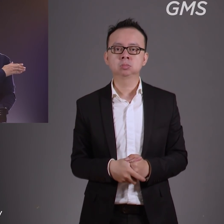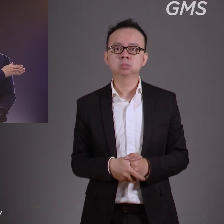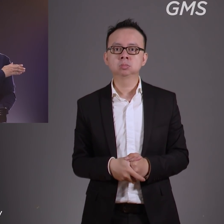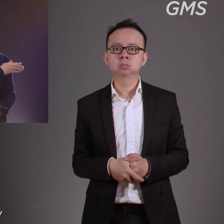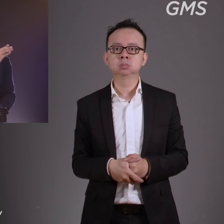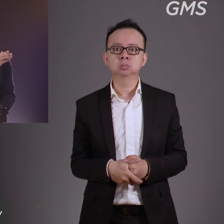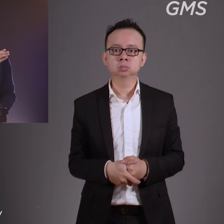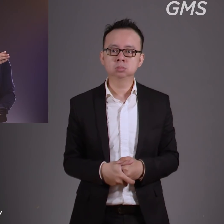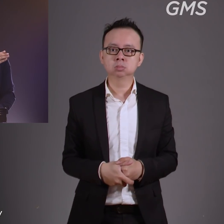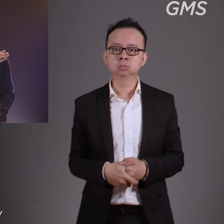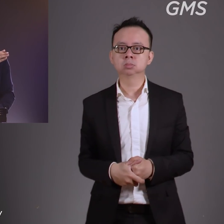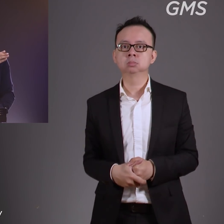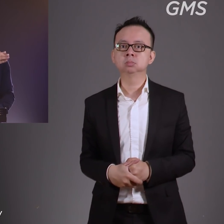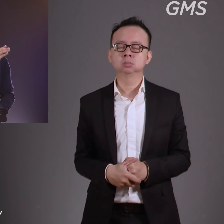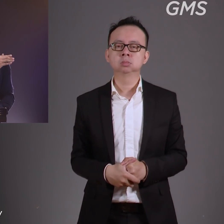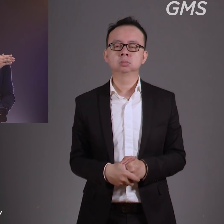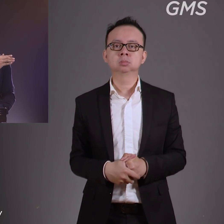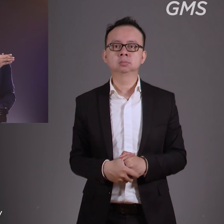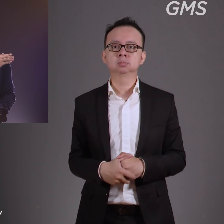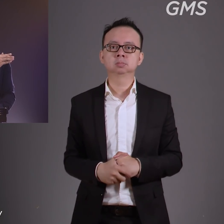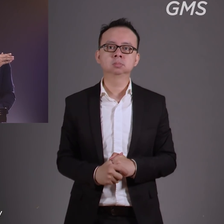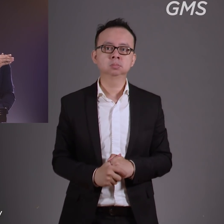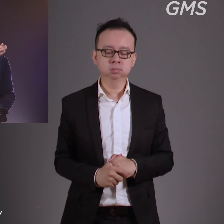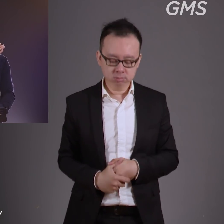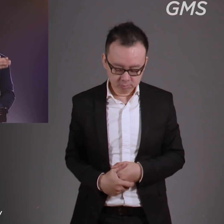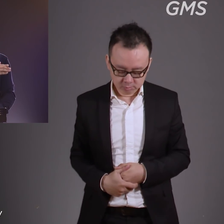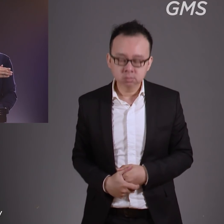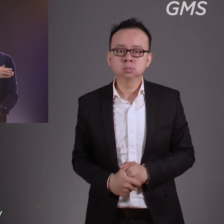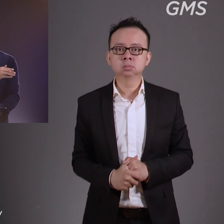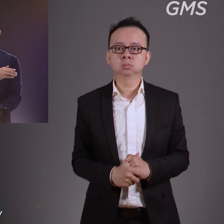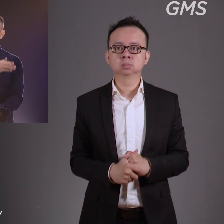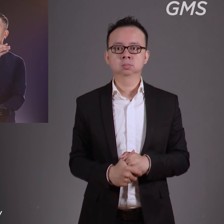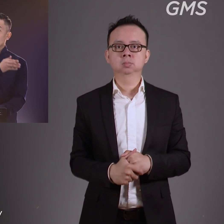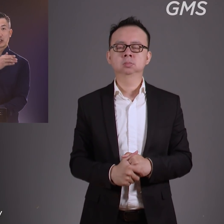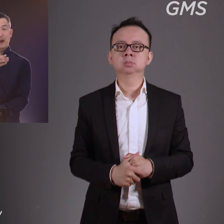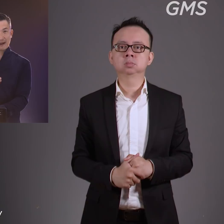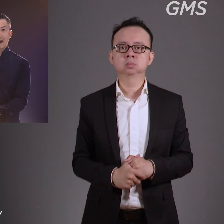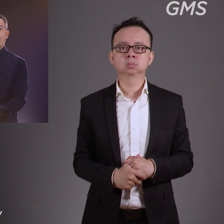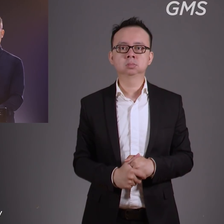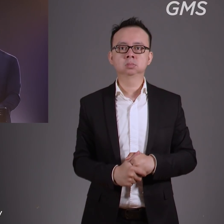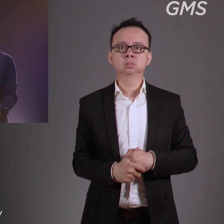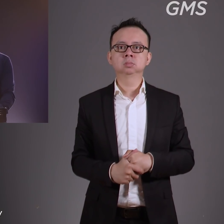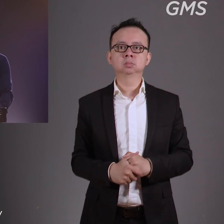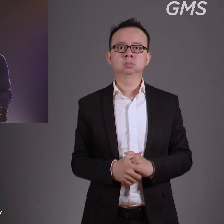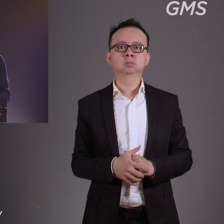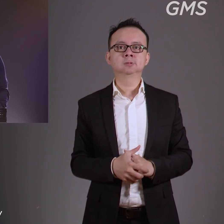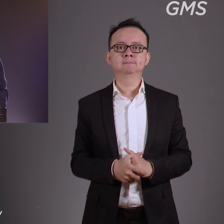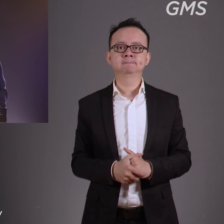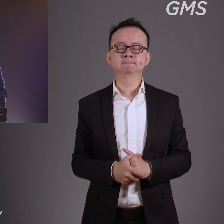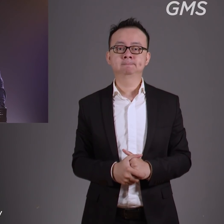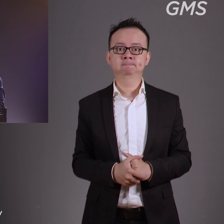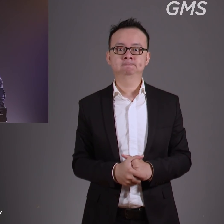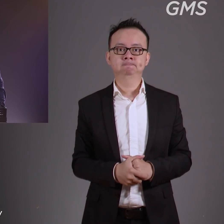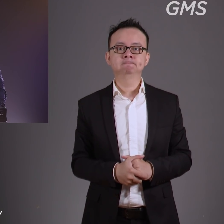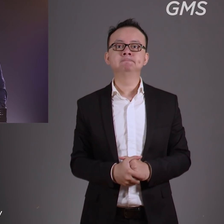bobrok moralnya. Paling tidak kan ada Henok. Ada Metusalah. Ada Nuh dan sebagainya.